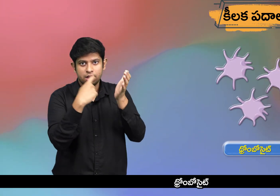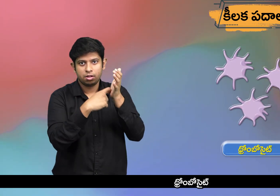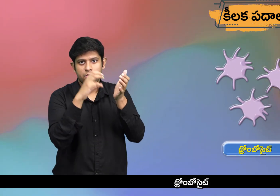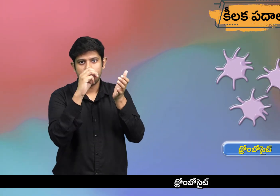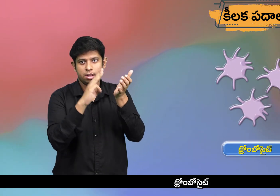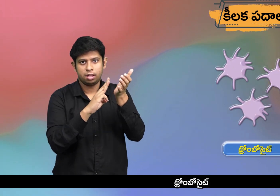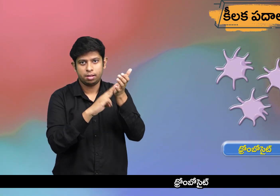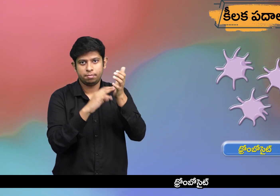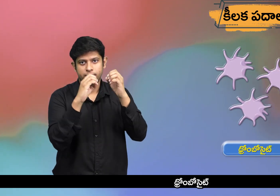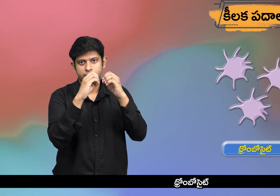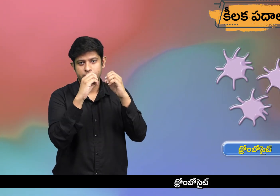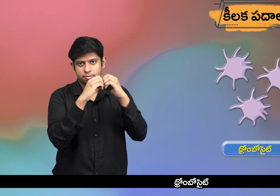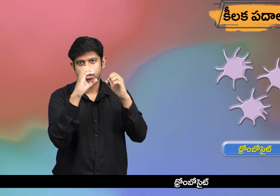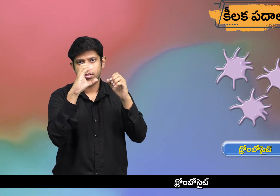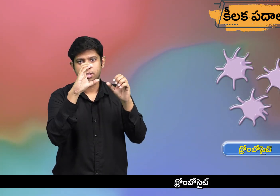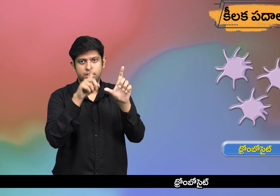థ్రోంబోసైట్,